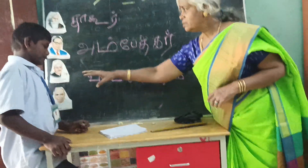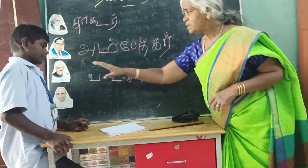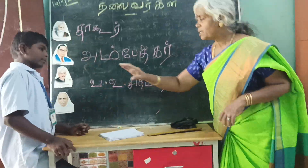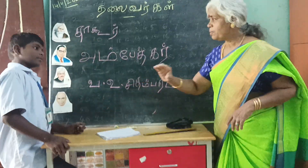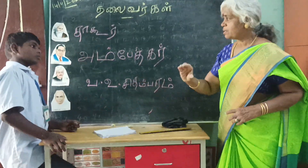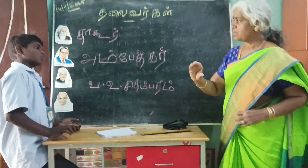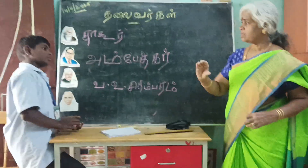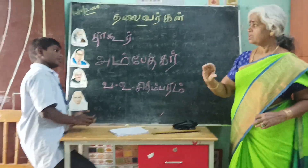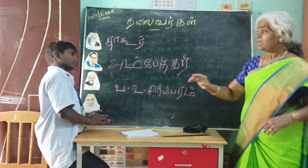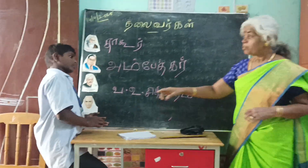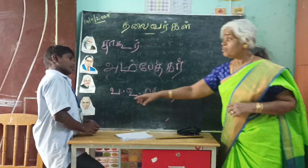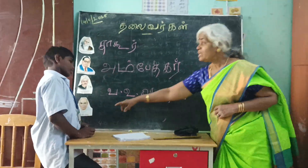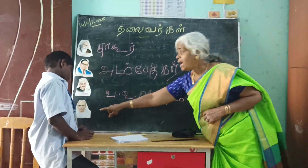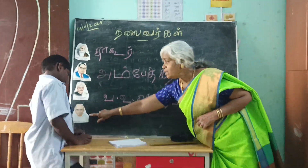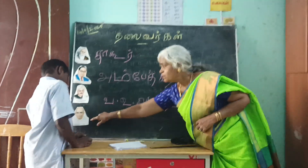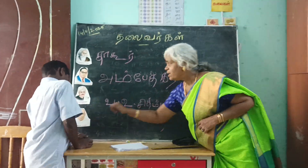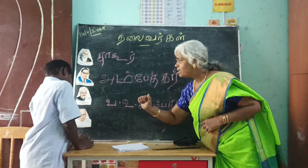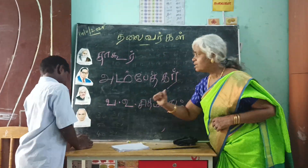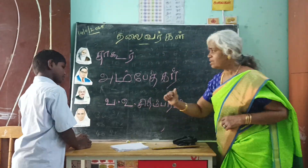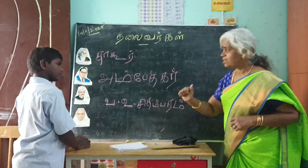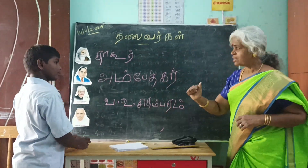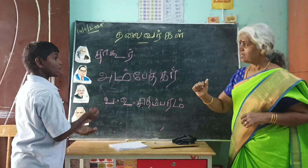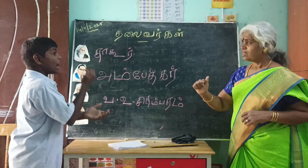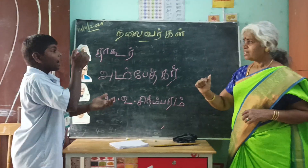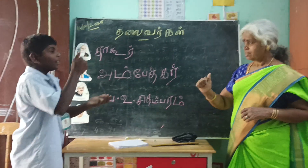காமராஜர். இவர் யார்? இவர்